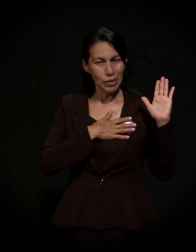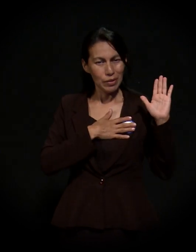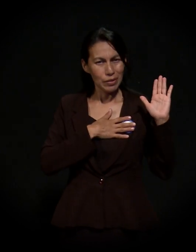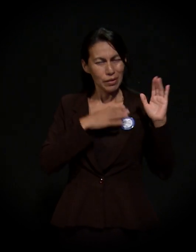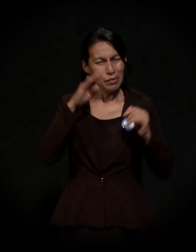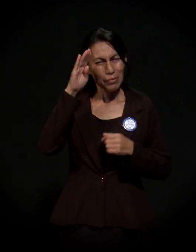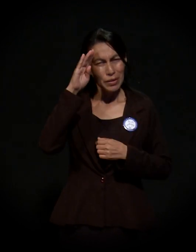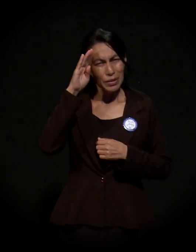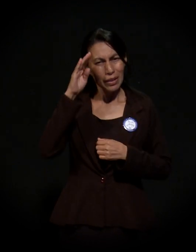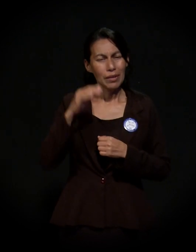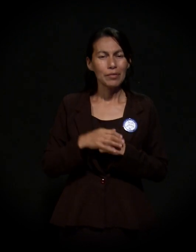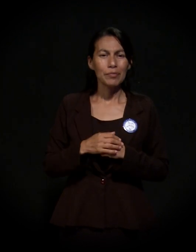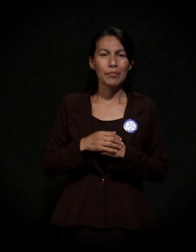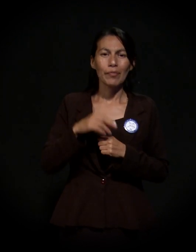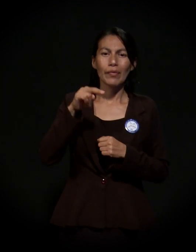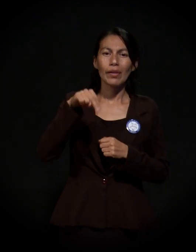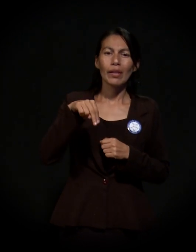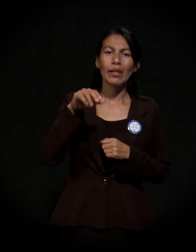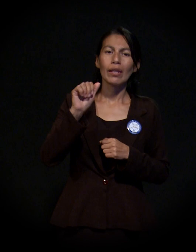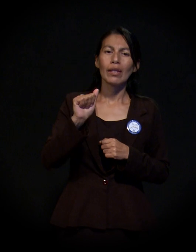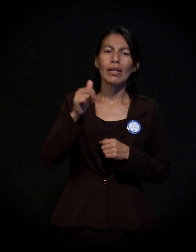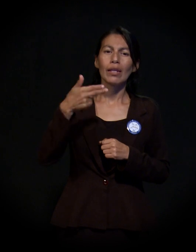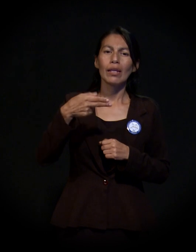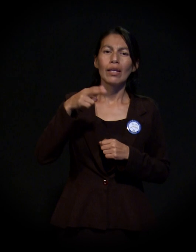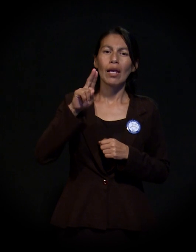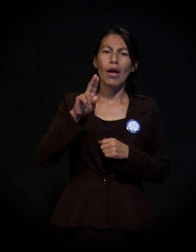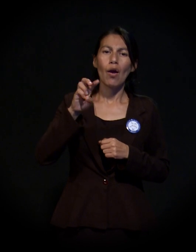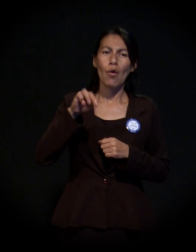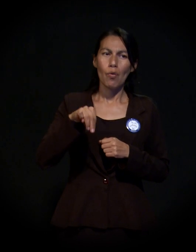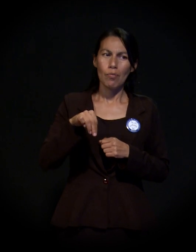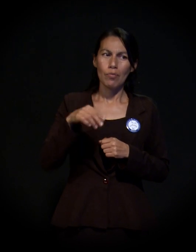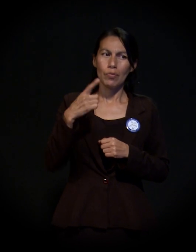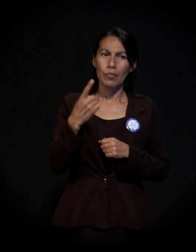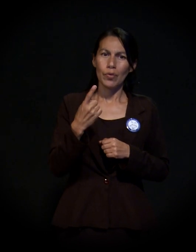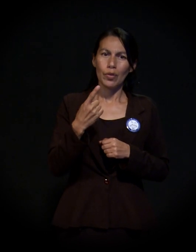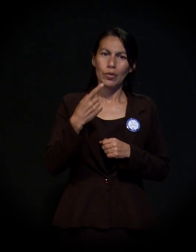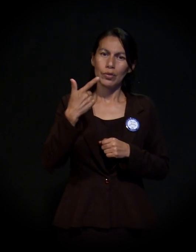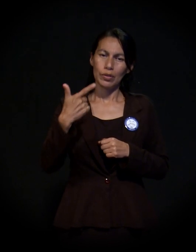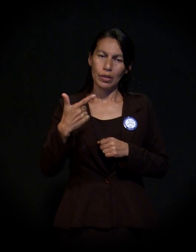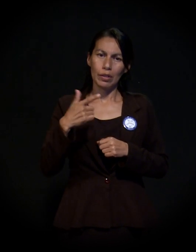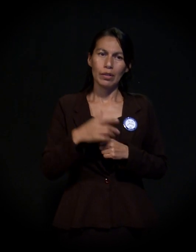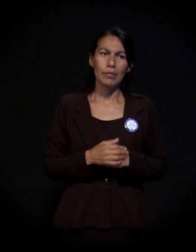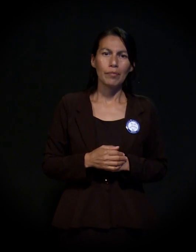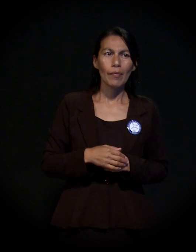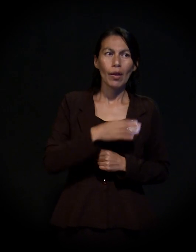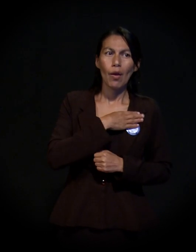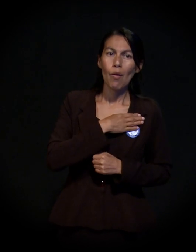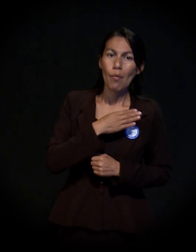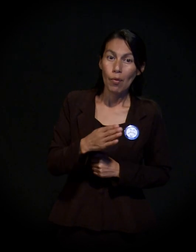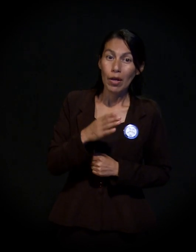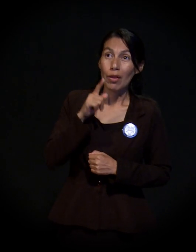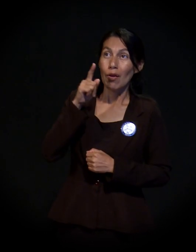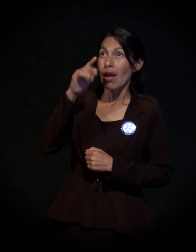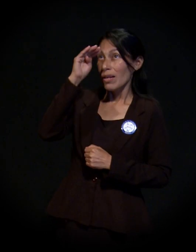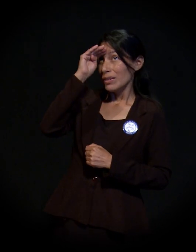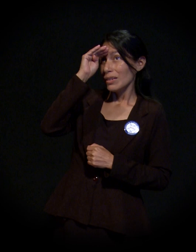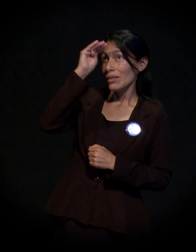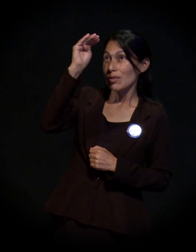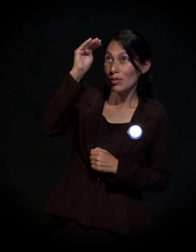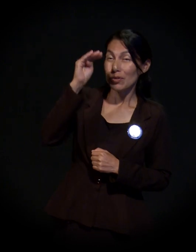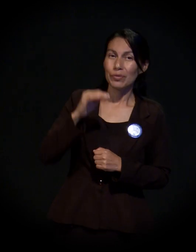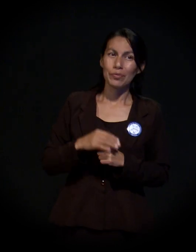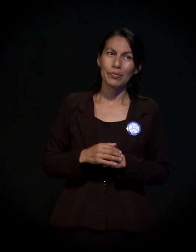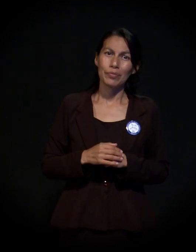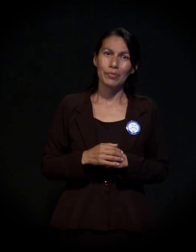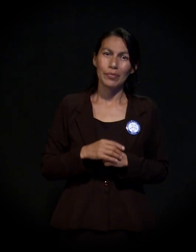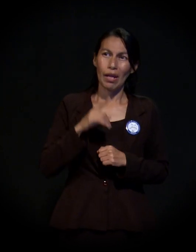en Nahum 1:7. Bueno es el Señor, es una fortaleza en el